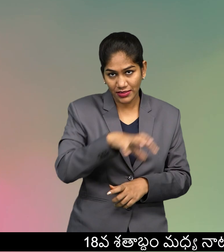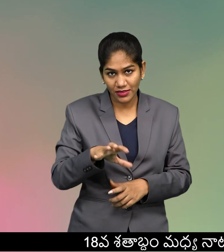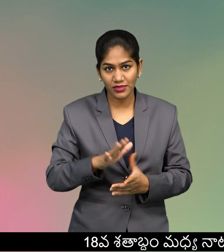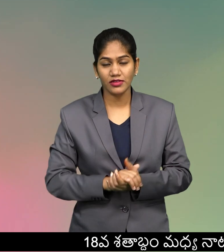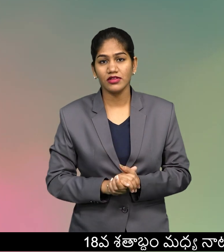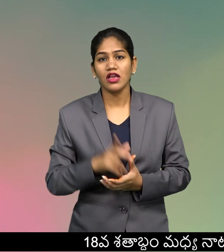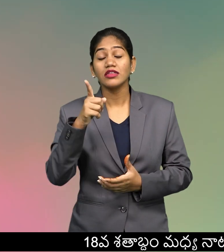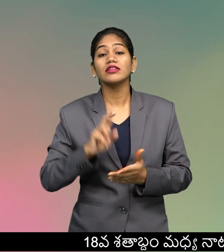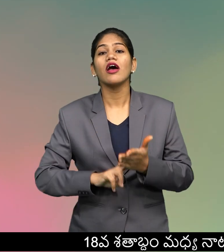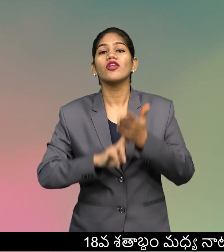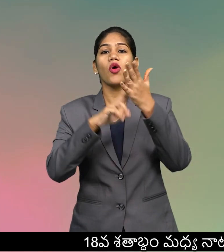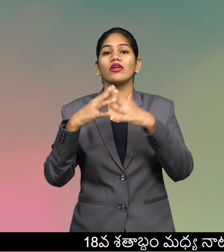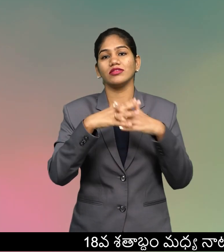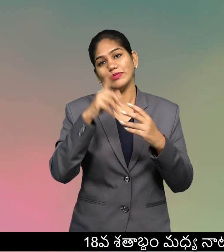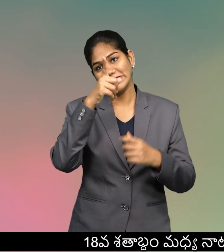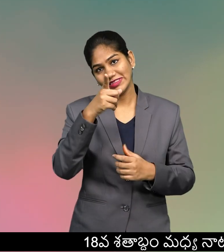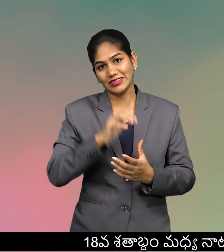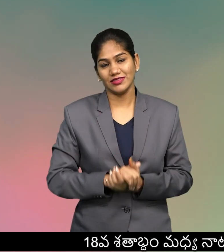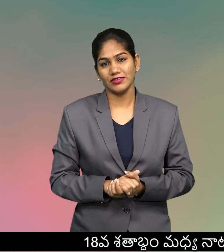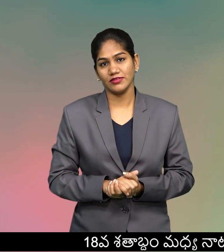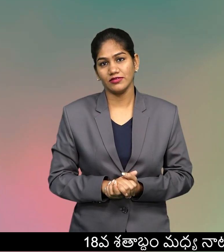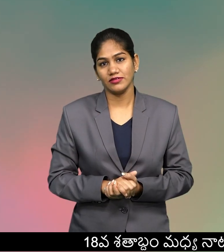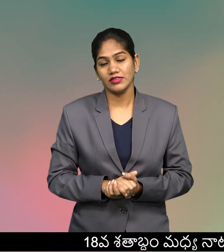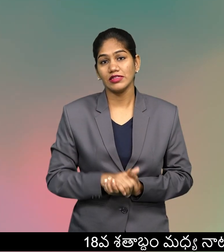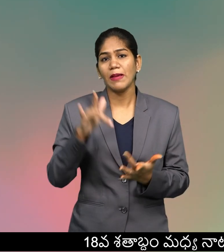18వ శతాబ్దం మధ్య నాటికి ఉత్తర అమెరికా తూర్పు తీరంలో